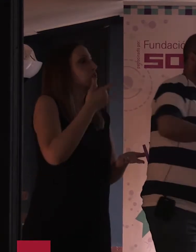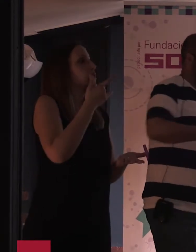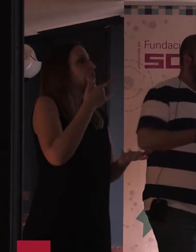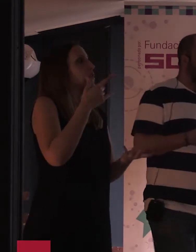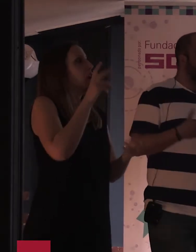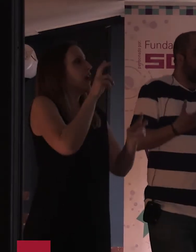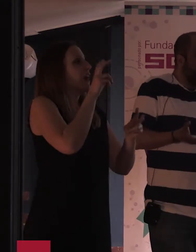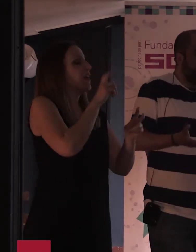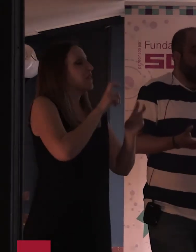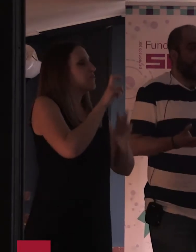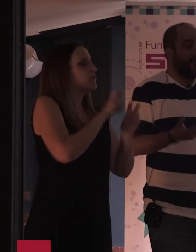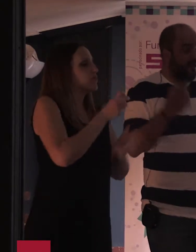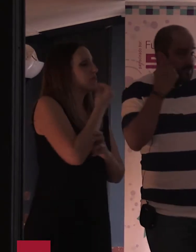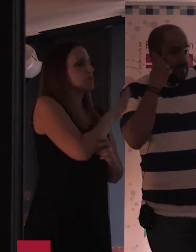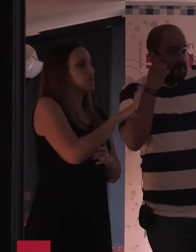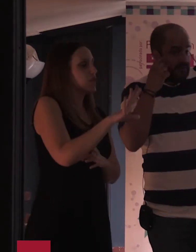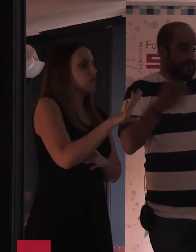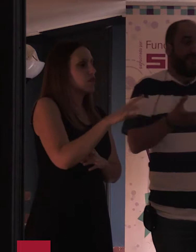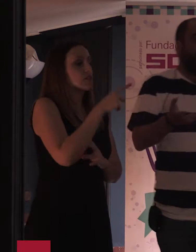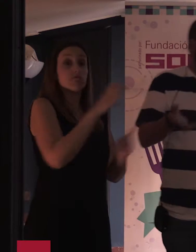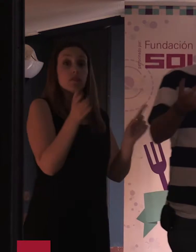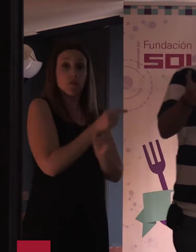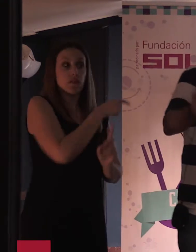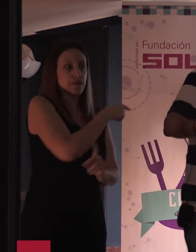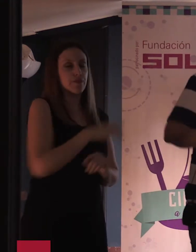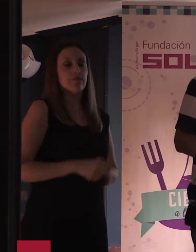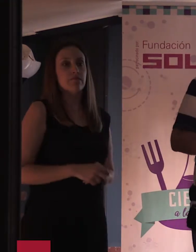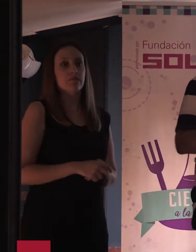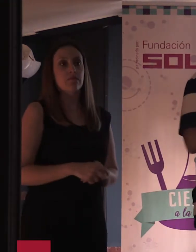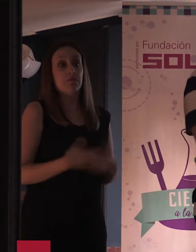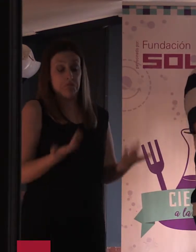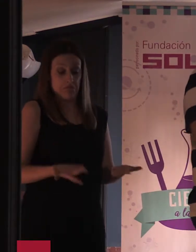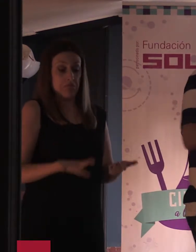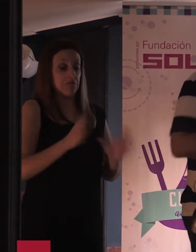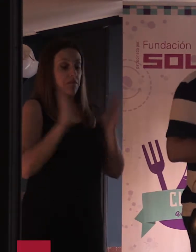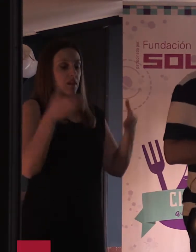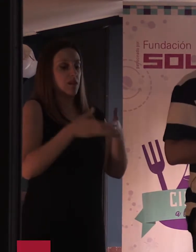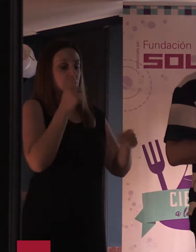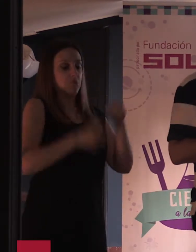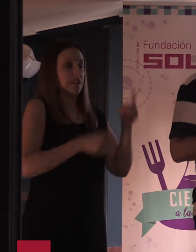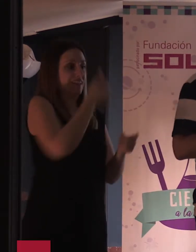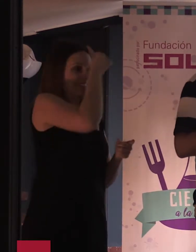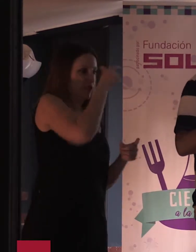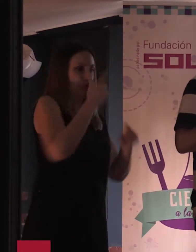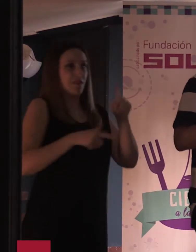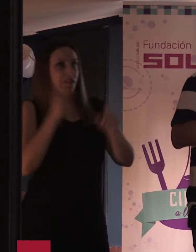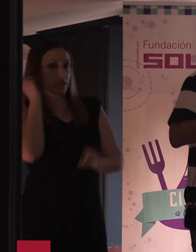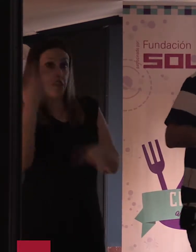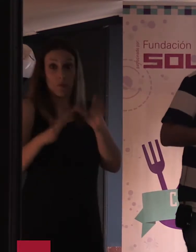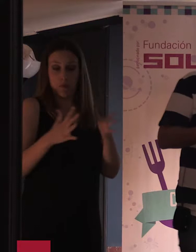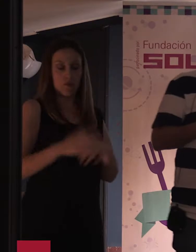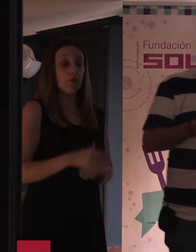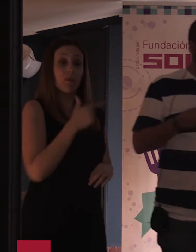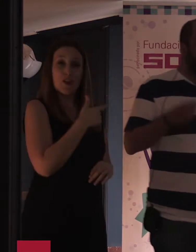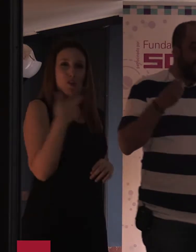esto. No es solo que en el equipo, pues prácticamente la mitad seamos chicos y la mitad sean chicas. Una de las cosas más chulas